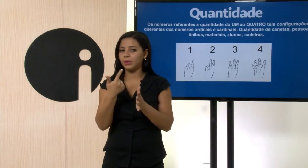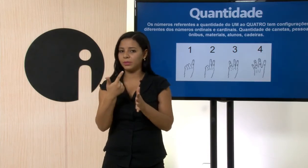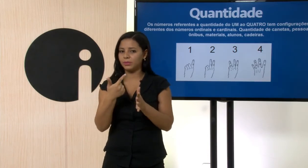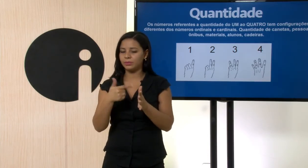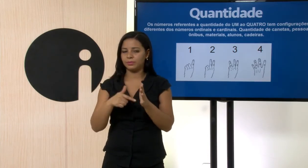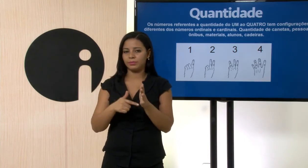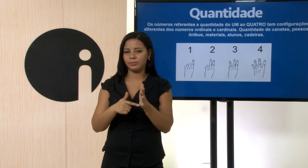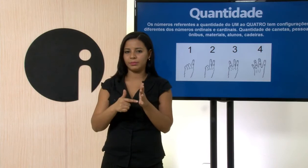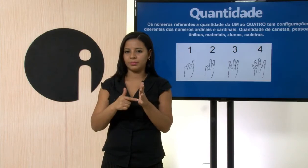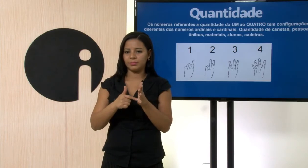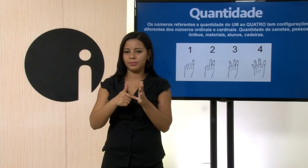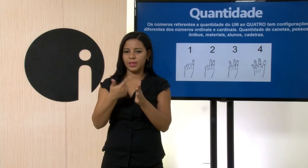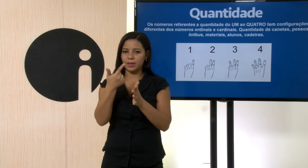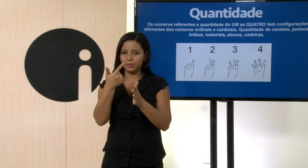segunda,